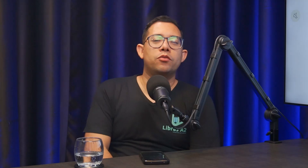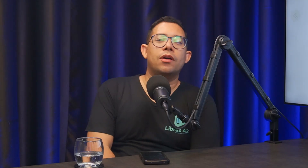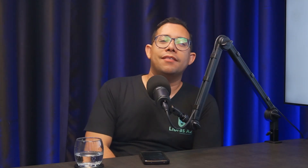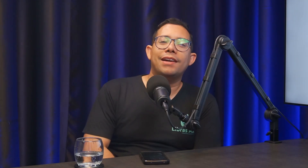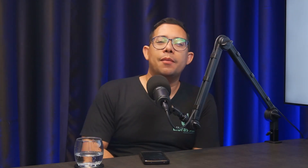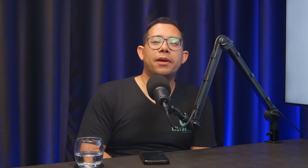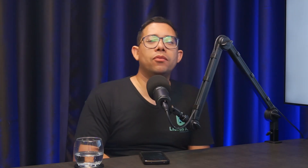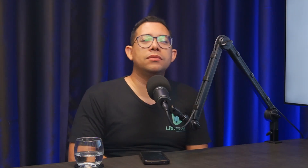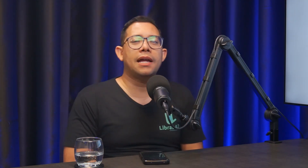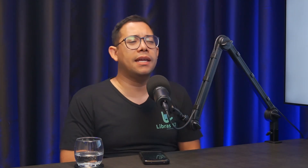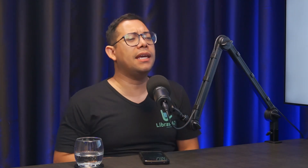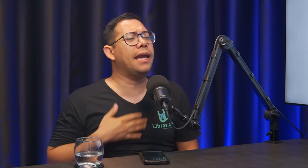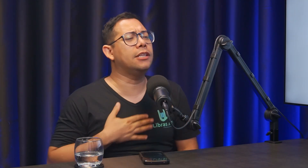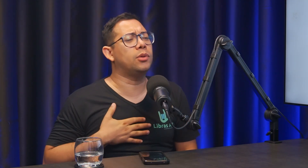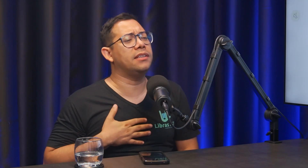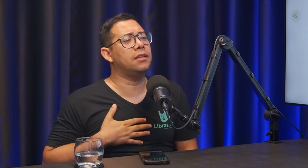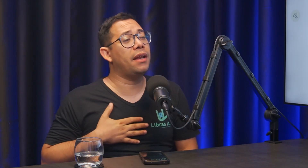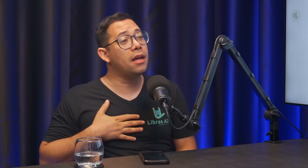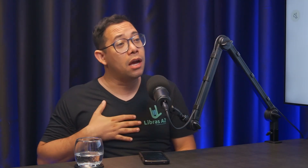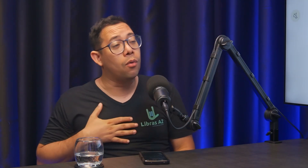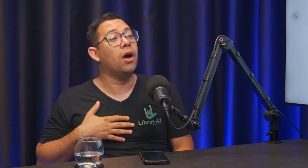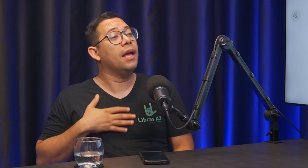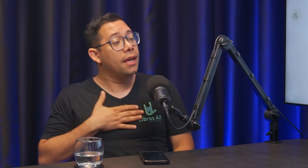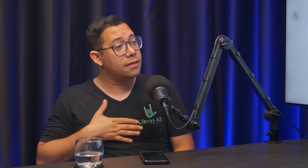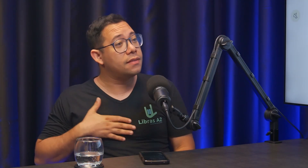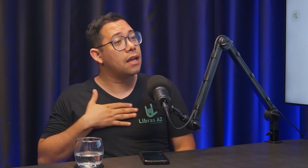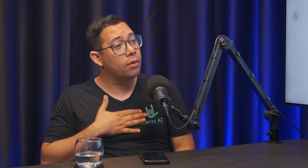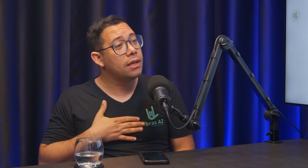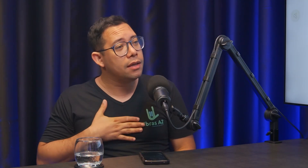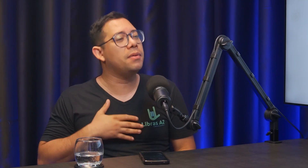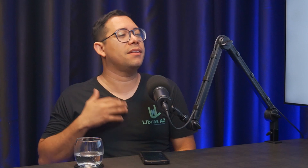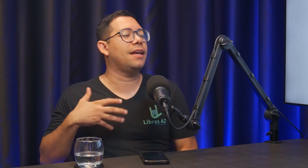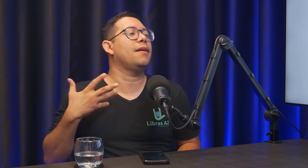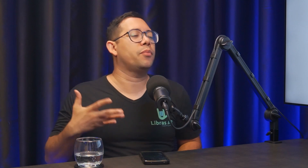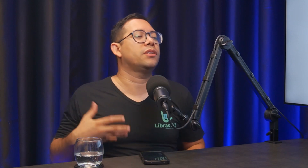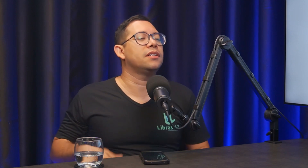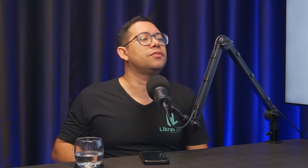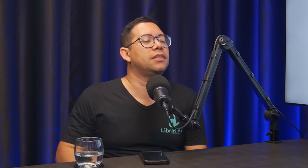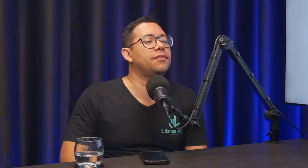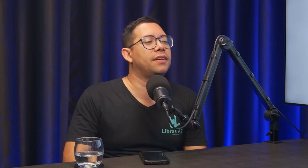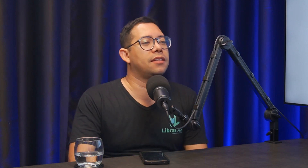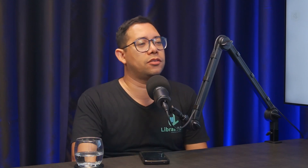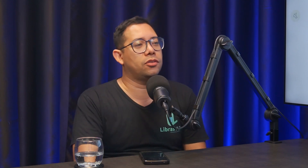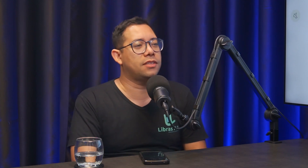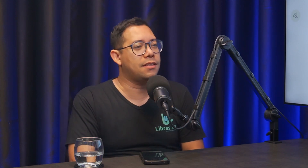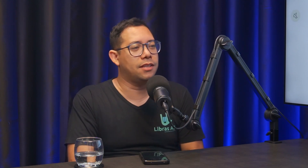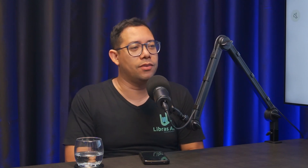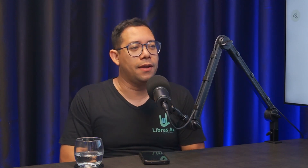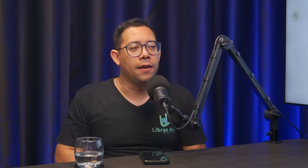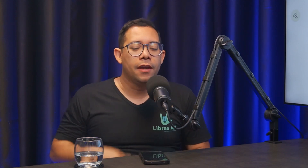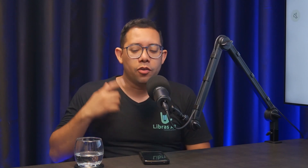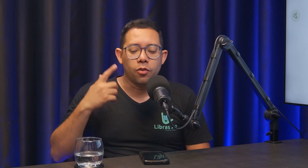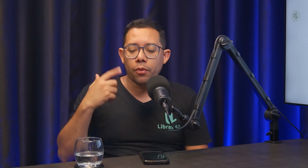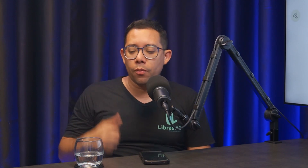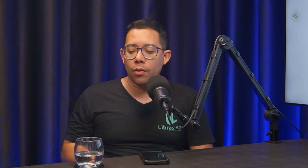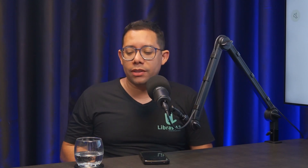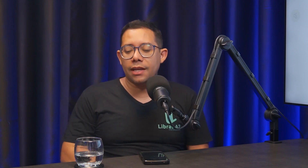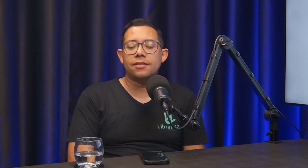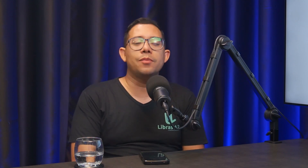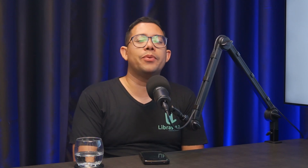vai até perguntar, né? O que é isso aí? Você fala, não, ó, esse sinal em libras, né? É importante você fazer essa associação, né? E uma outra questão importante,